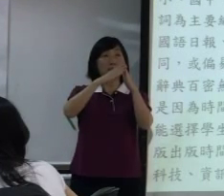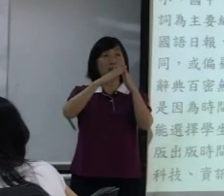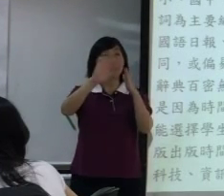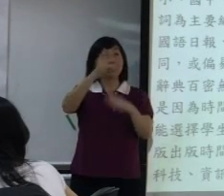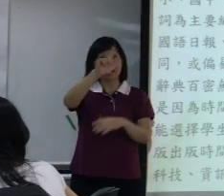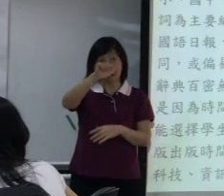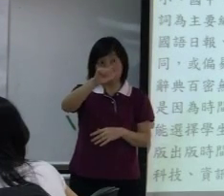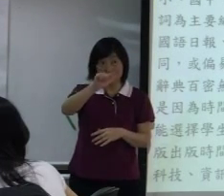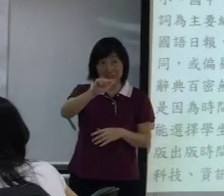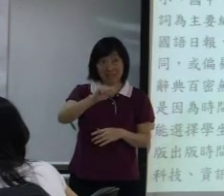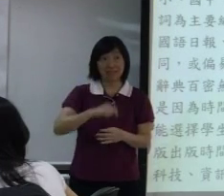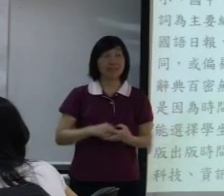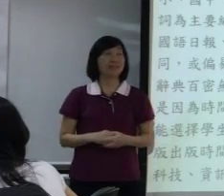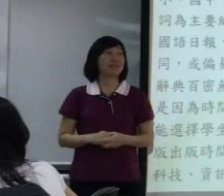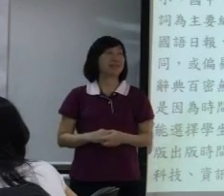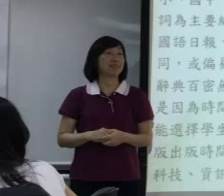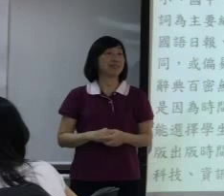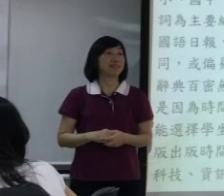师，